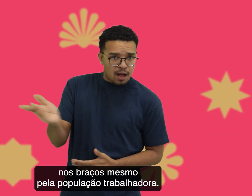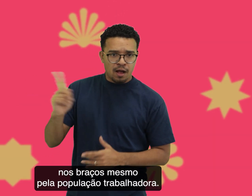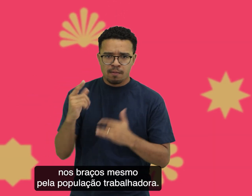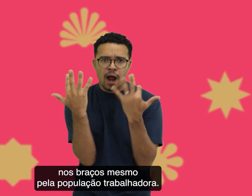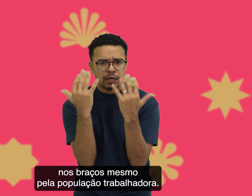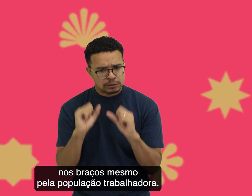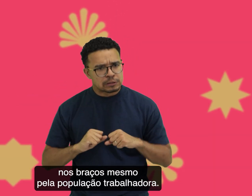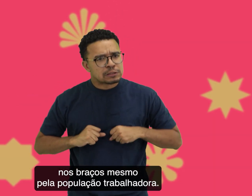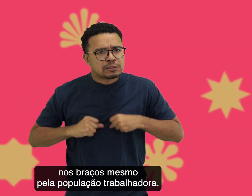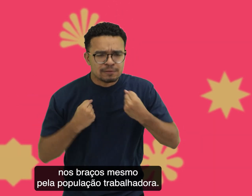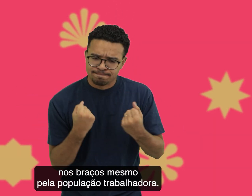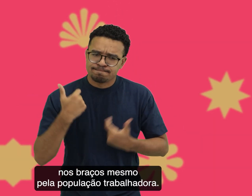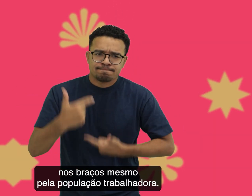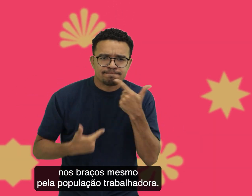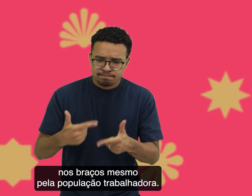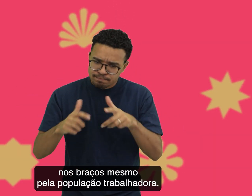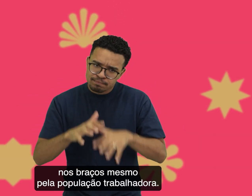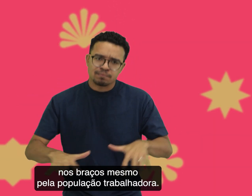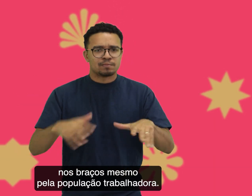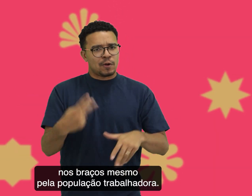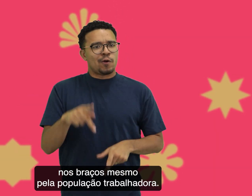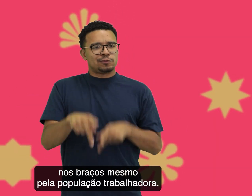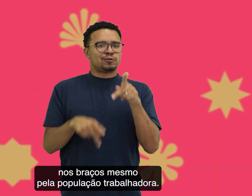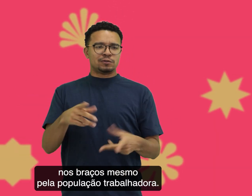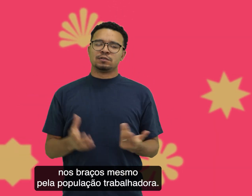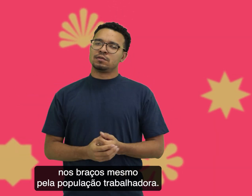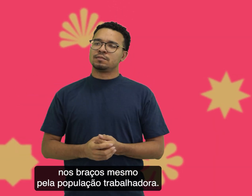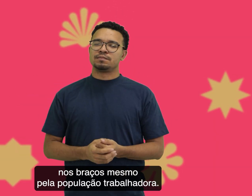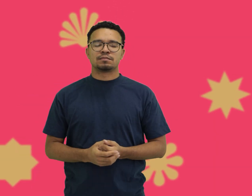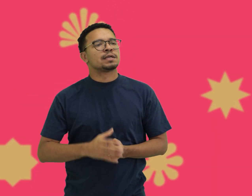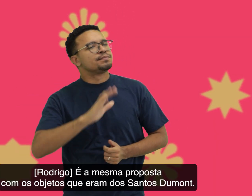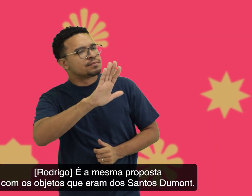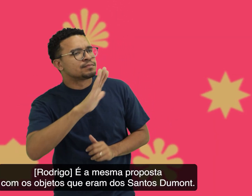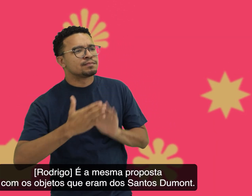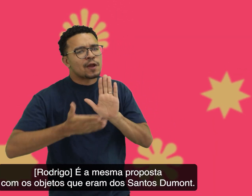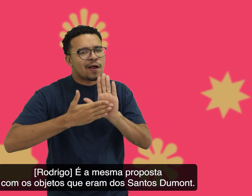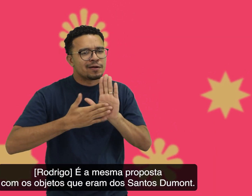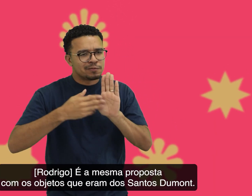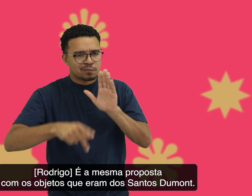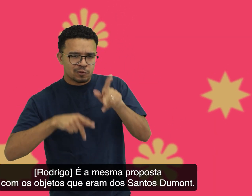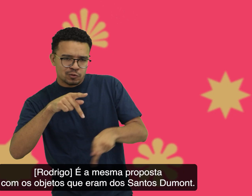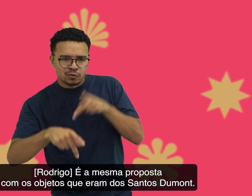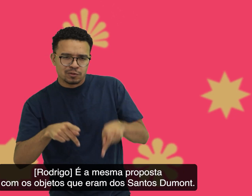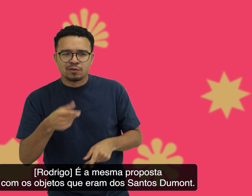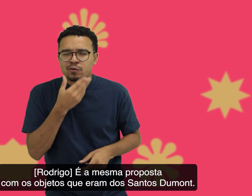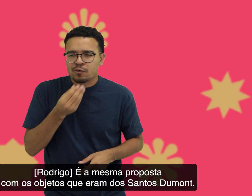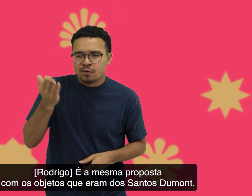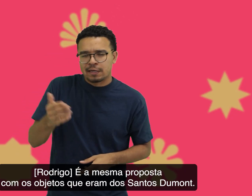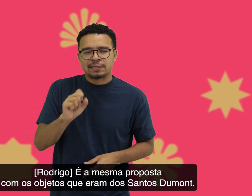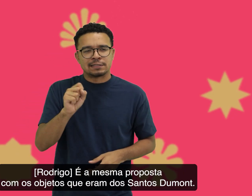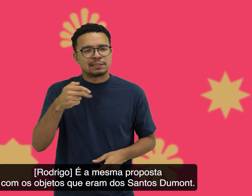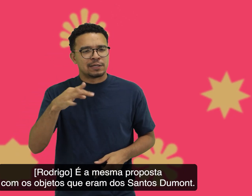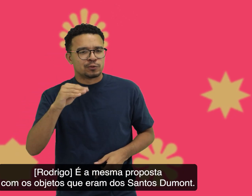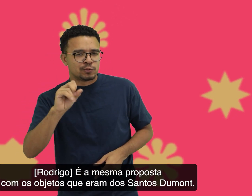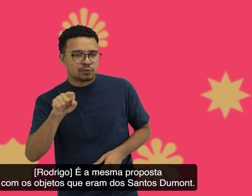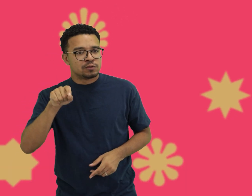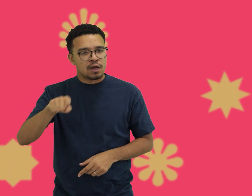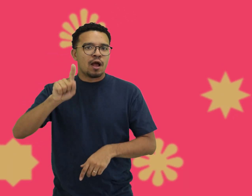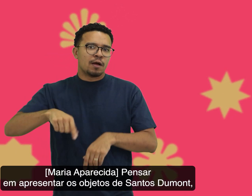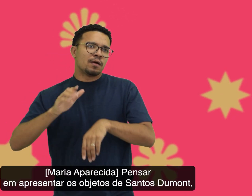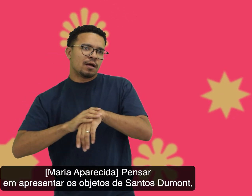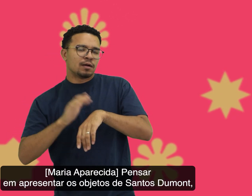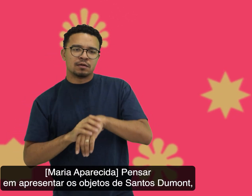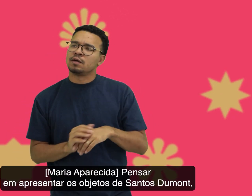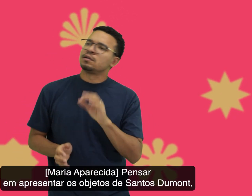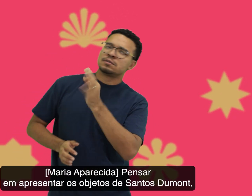nos braços mesmo, né, pela população trabalhadora. É a mesma proposta com os objetos que eram do